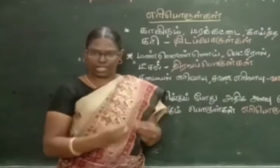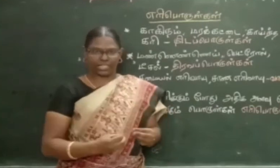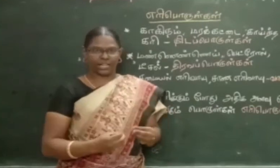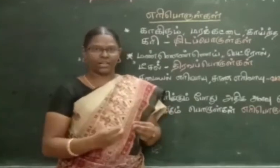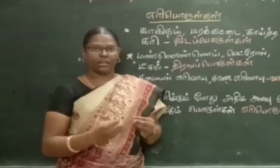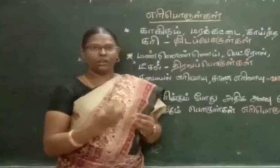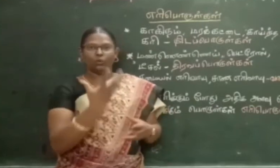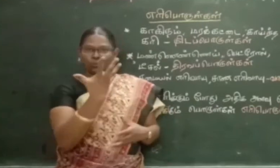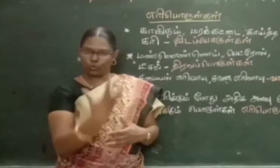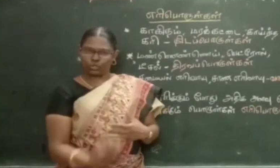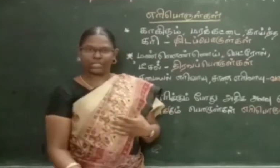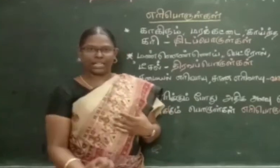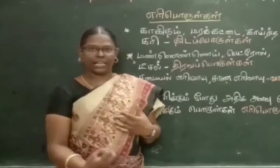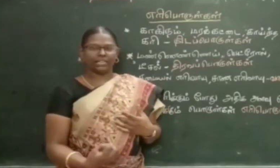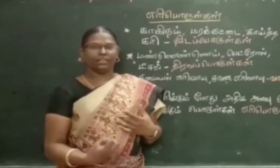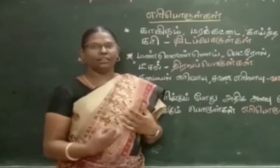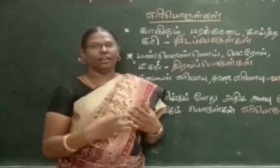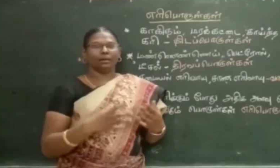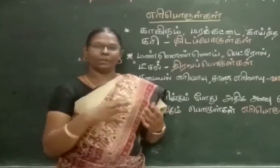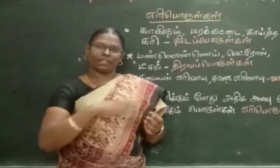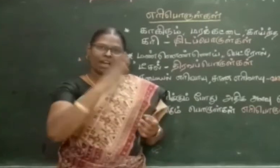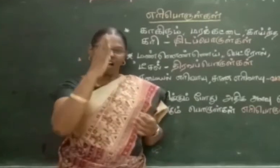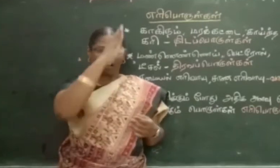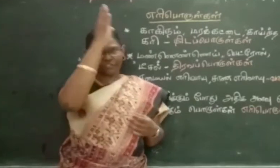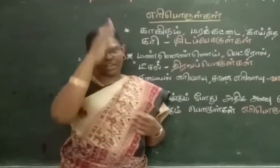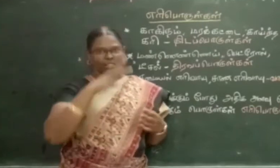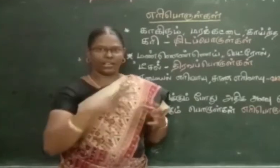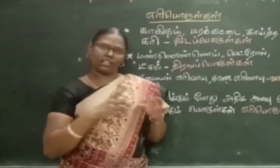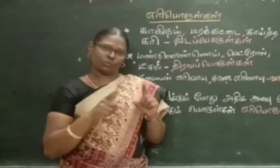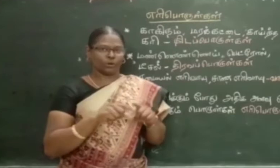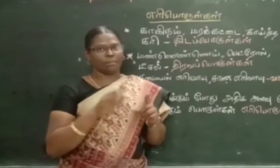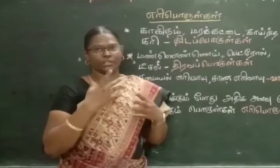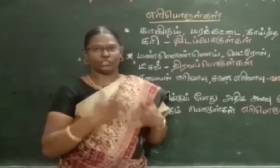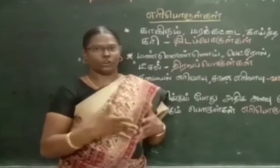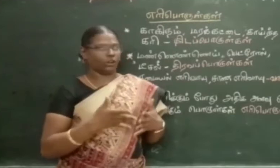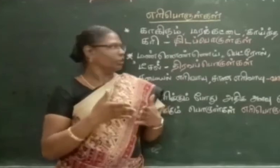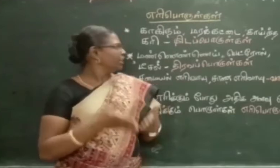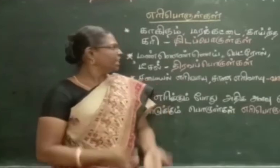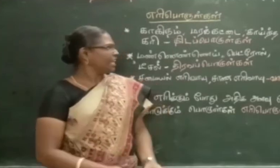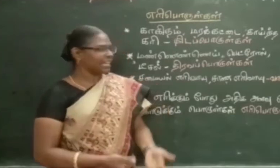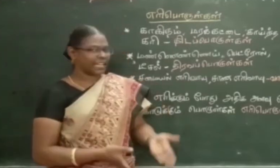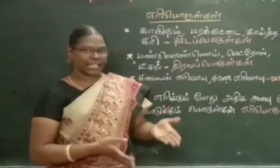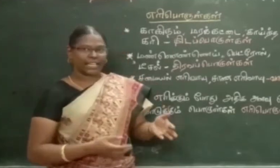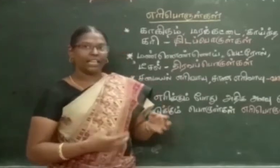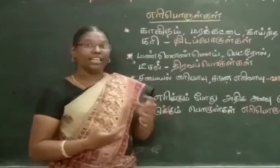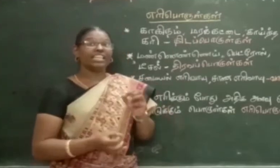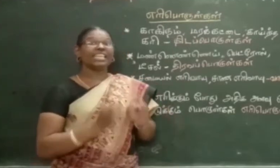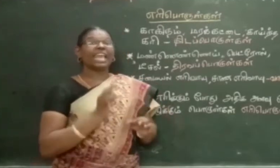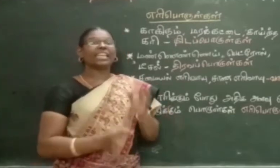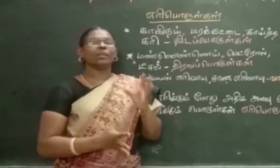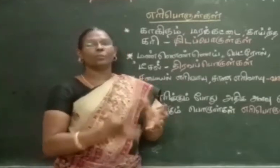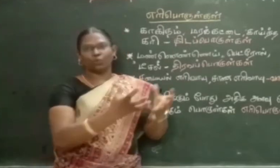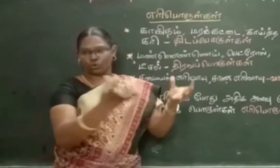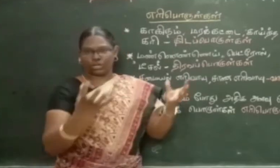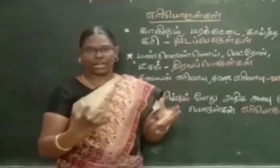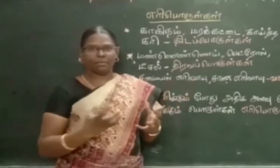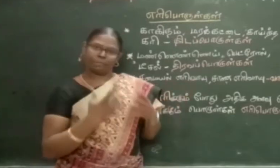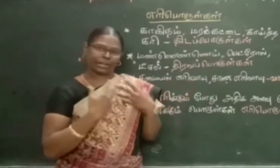உறைதல், உருகுதல், அப்புறம் அந்த ஆவியாதல் இப்போல படித்தோம். இன்னைக்கு எரிபொருட்கள்